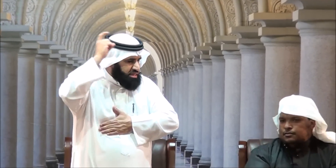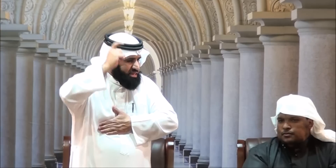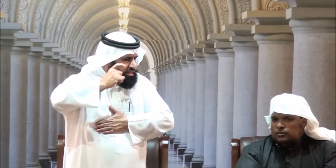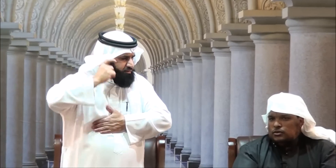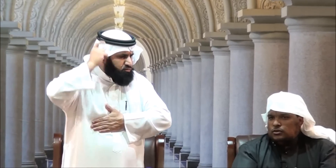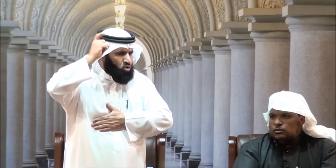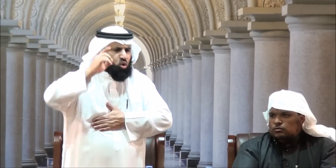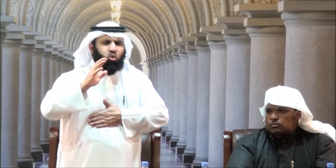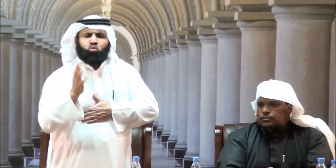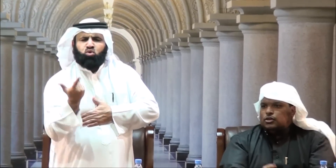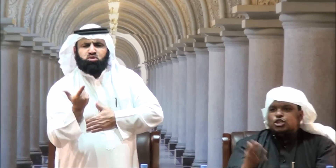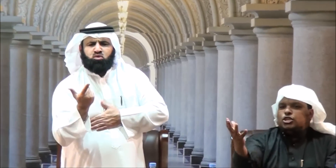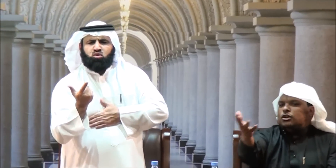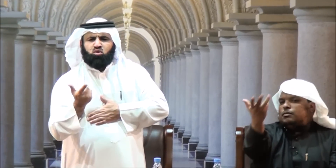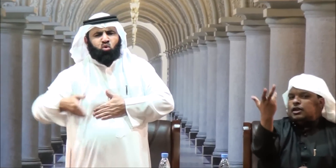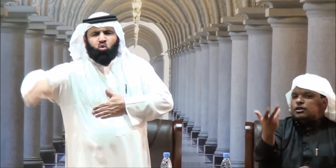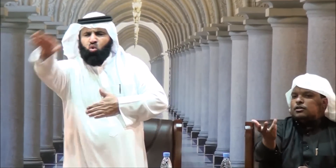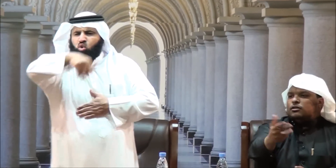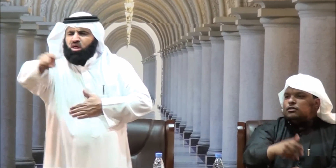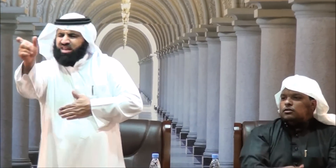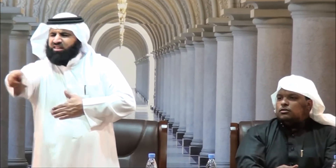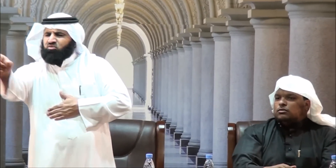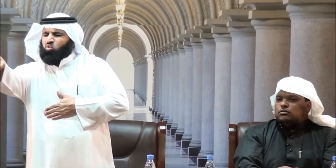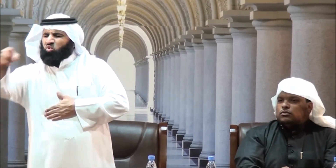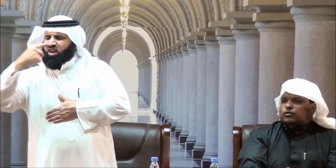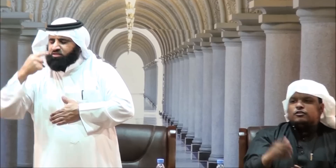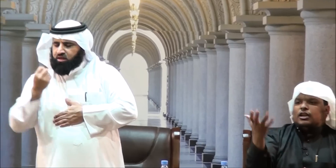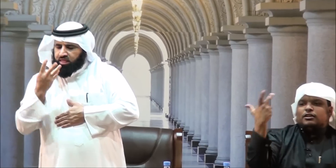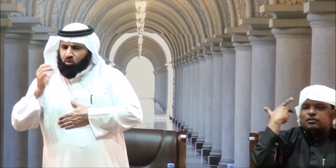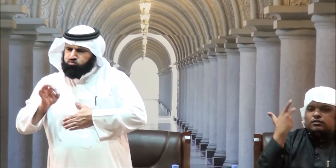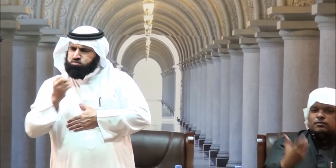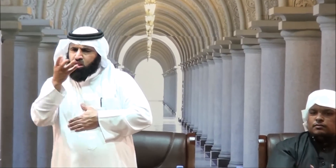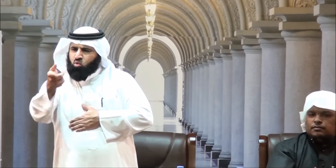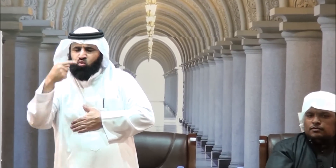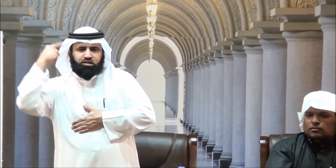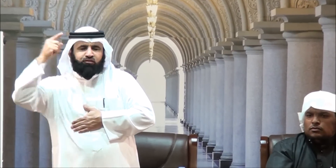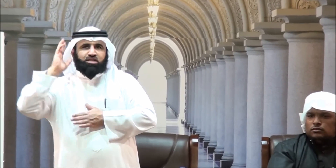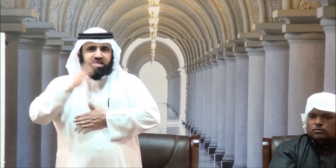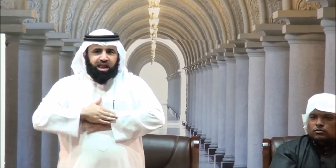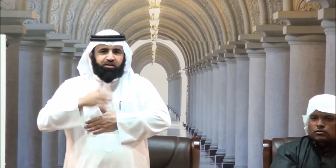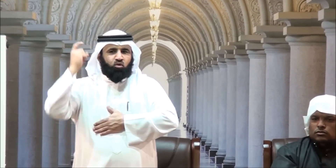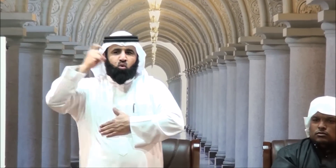الصلاه؟ ايش يشغل بالك في الصلاه؟